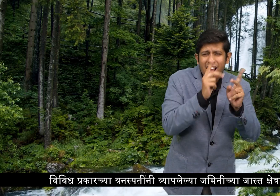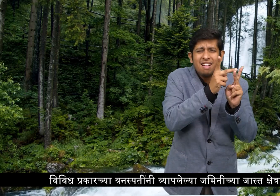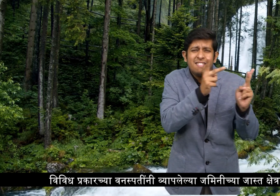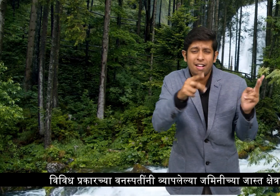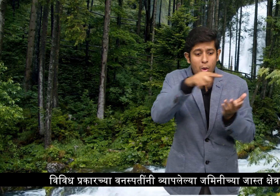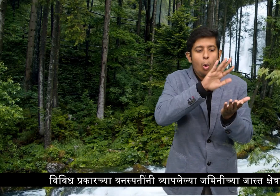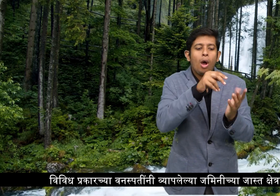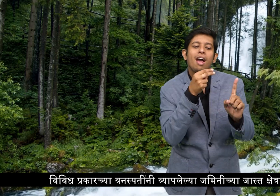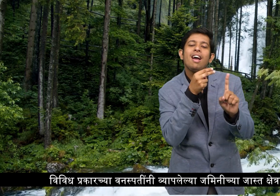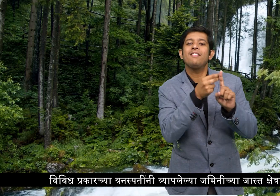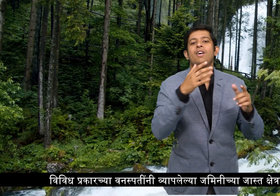म्हणतात.